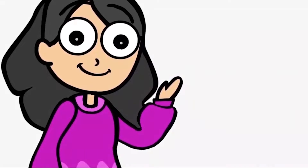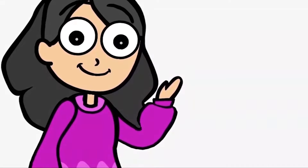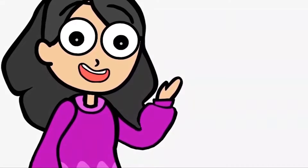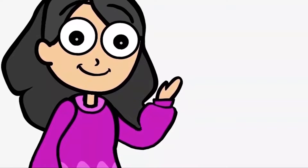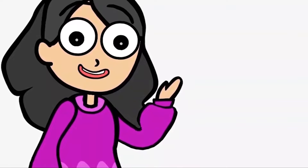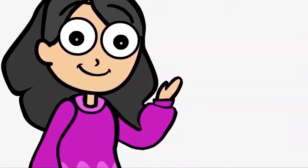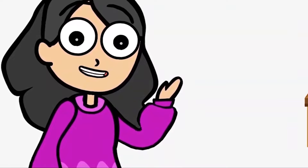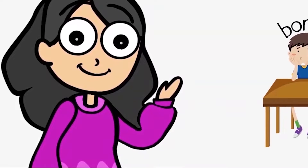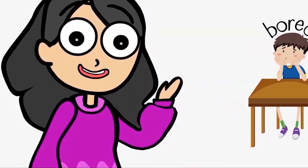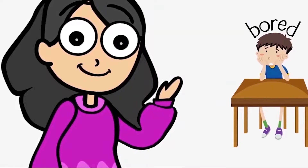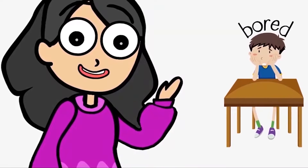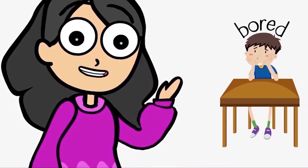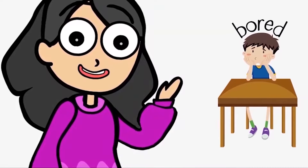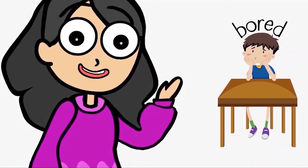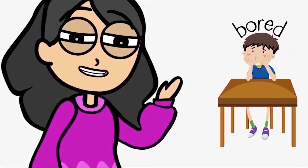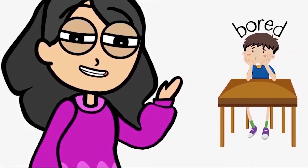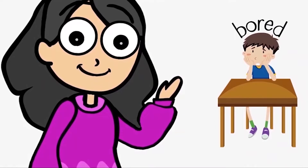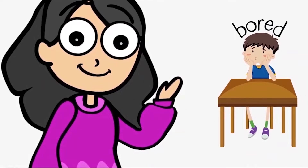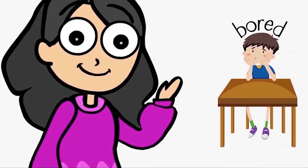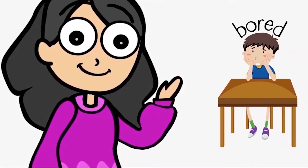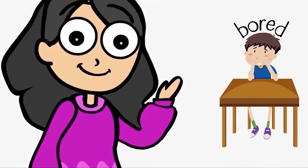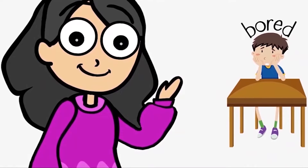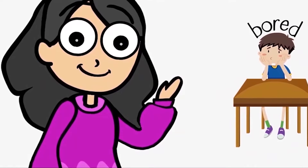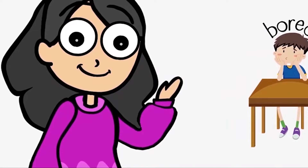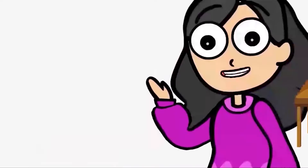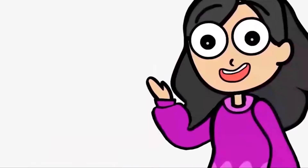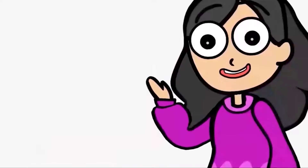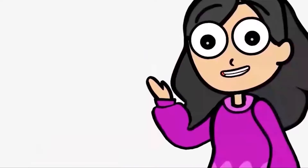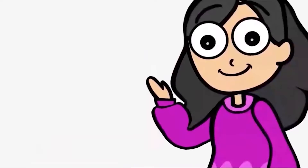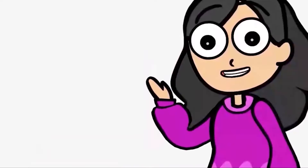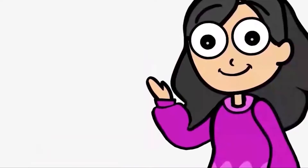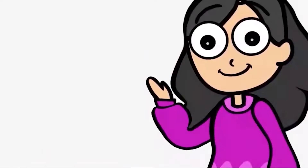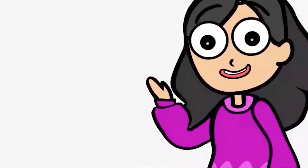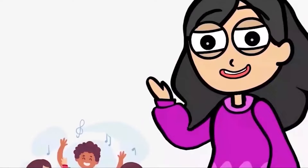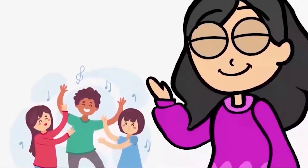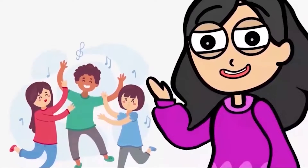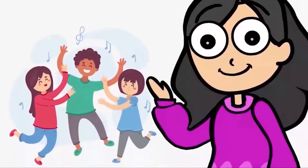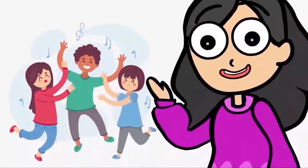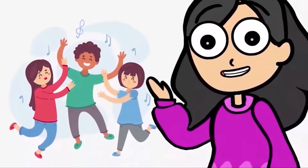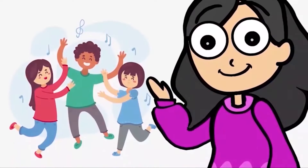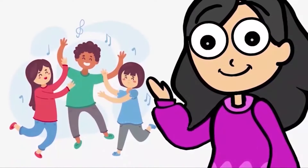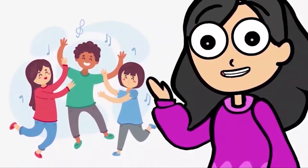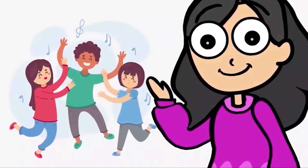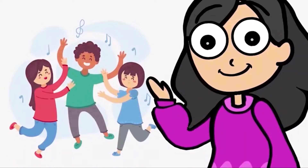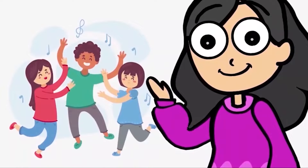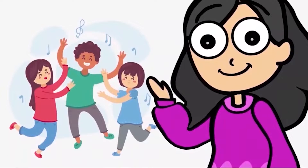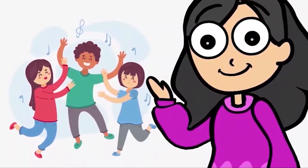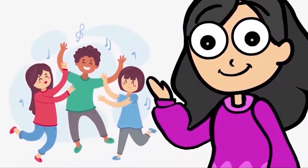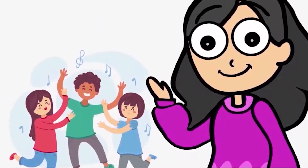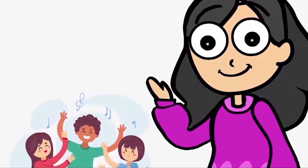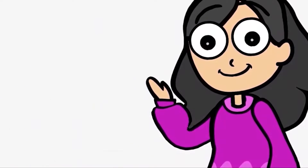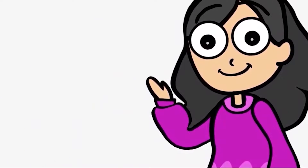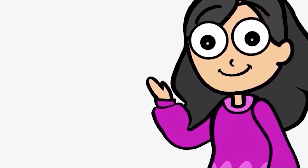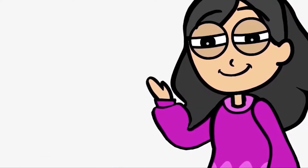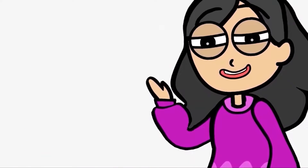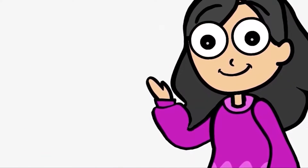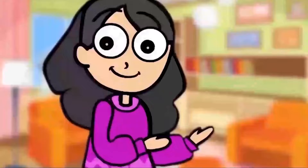दोस्तों, क्या घर बैठे बोर हो रहे हो? चलो आज कुछ मजेदार करते